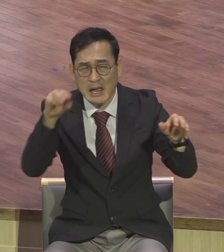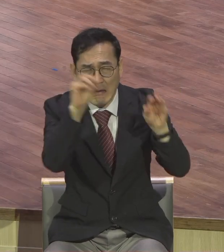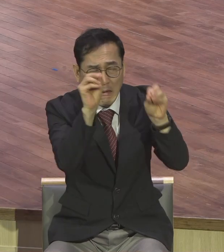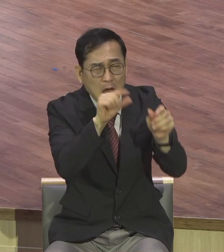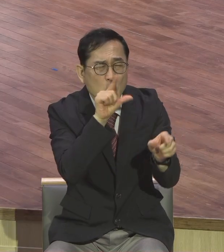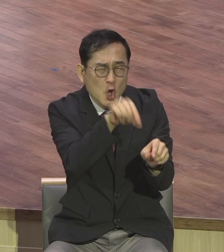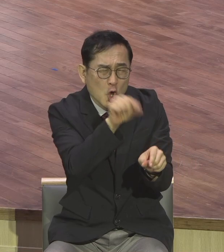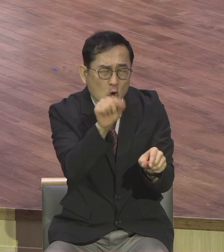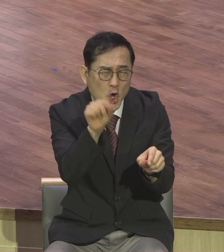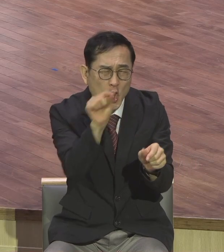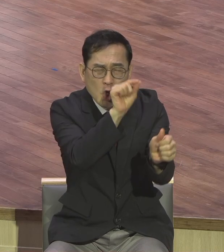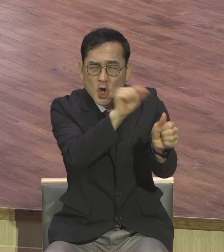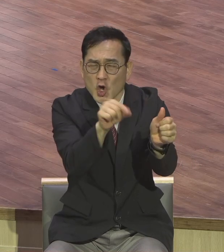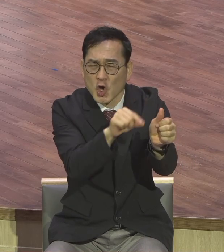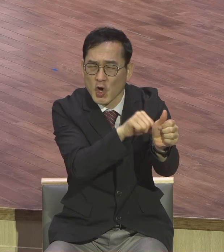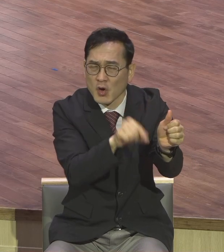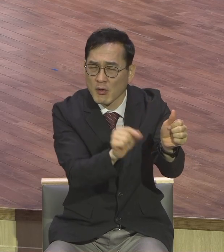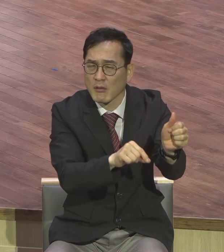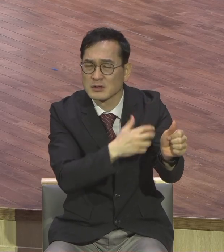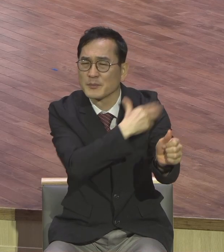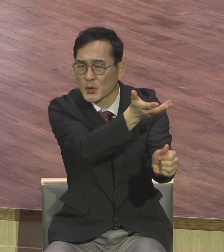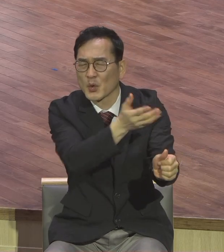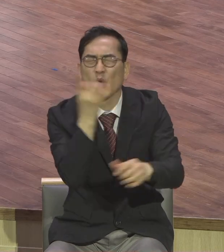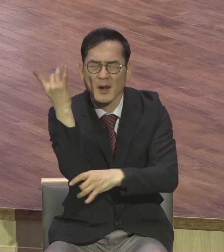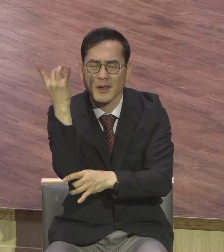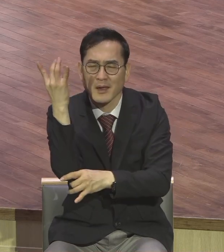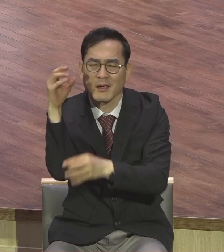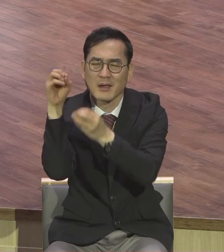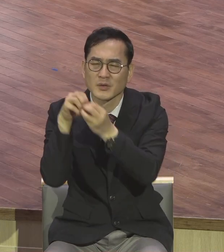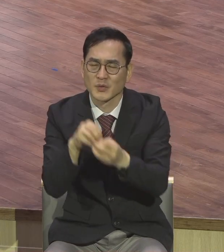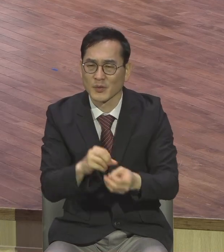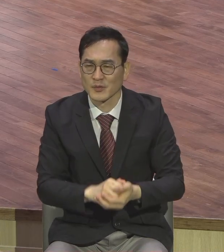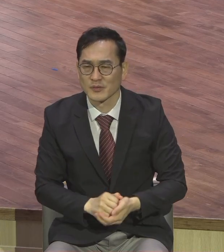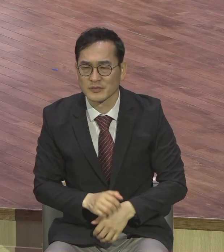달린 그대로 그 상태로 이거를 이제 이